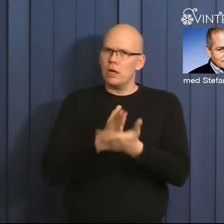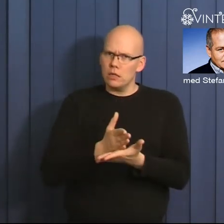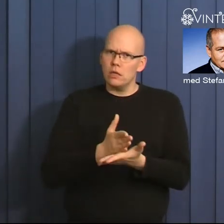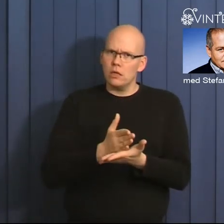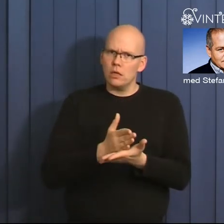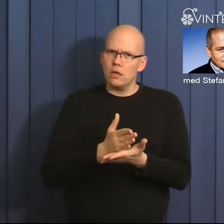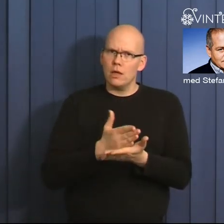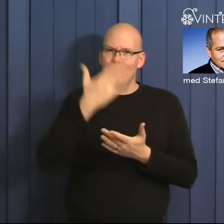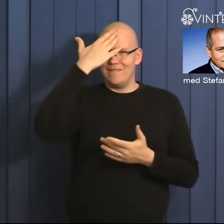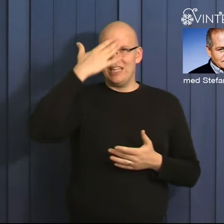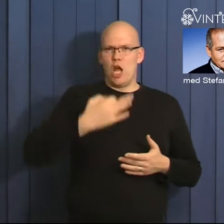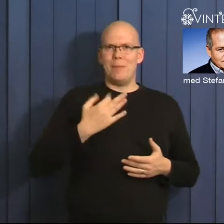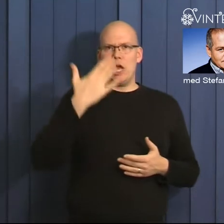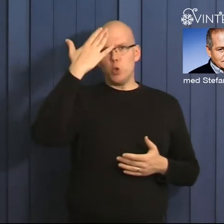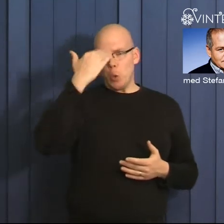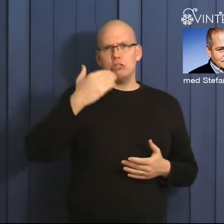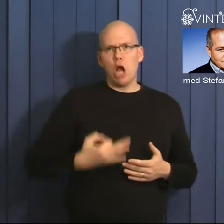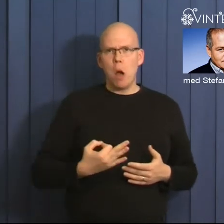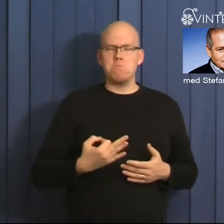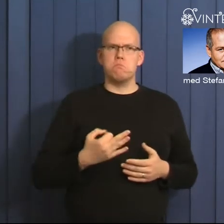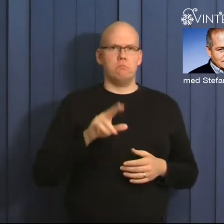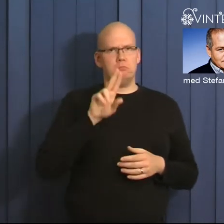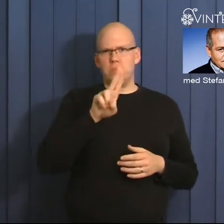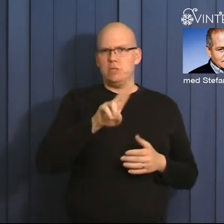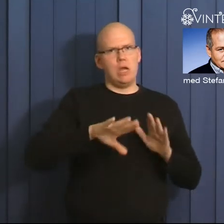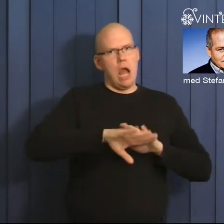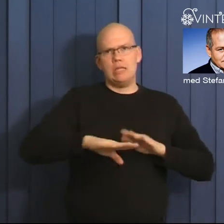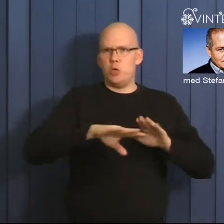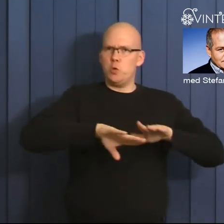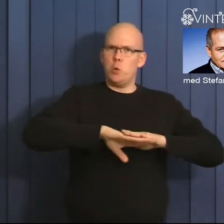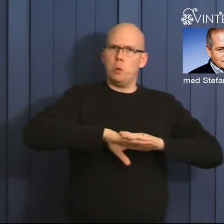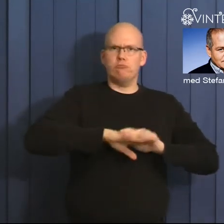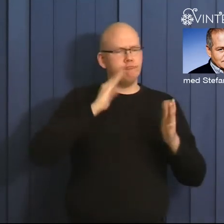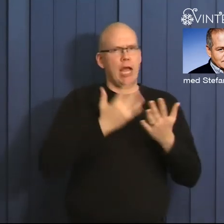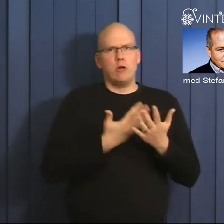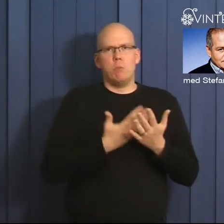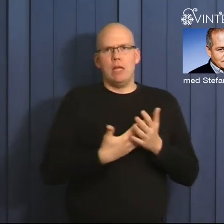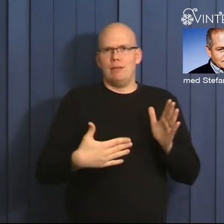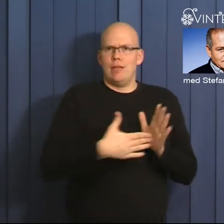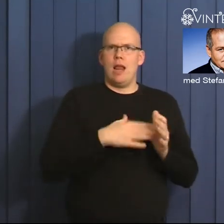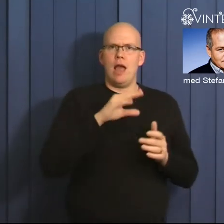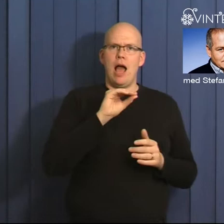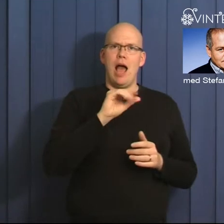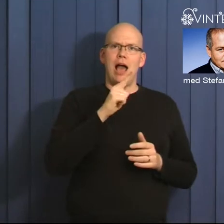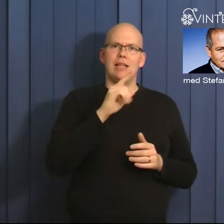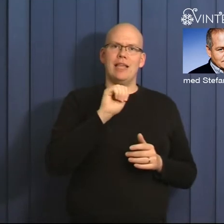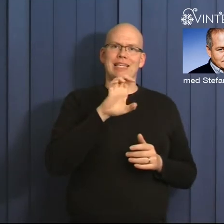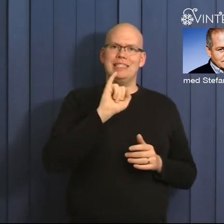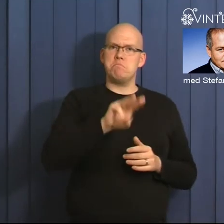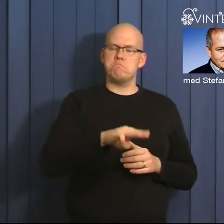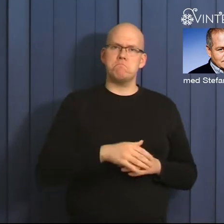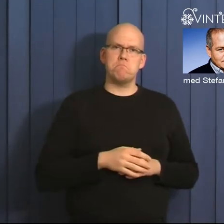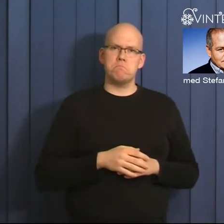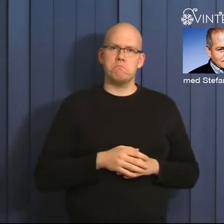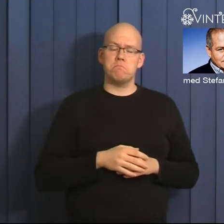kan aldrig åberopas som ett argument för ateism när jag lämnade hans hem hade jag förvandlats från